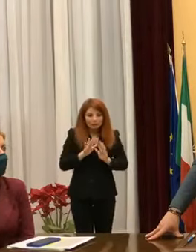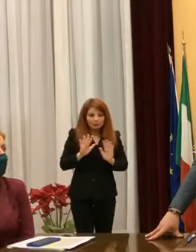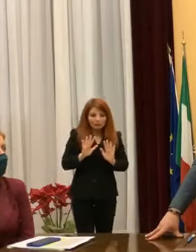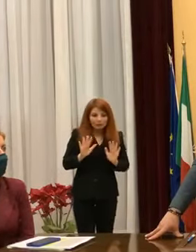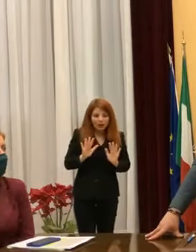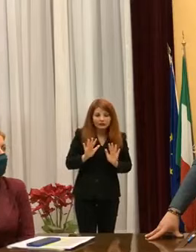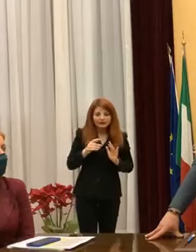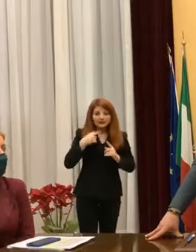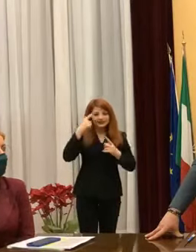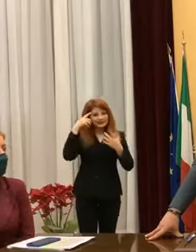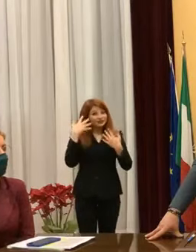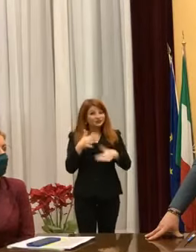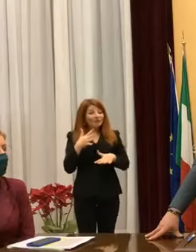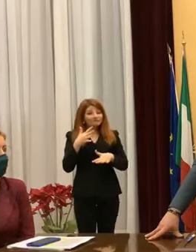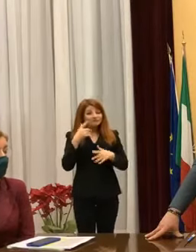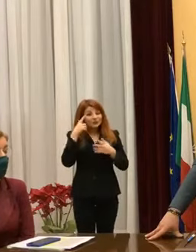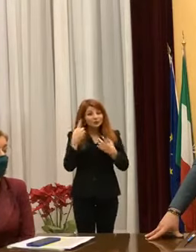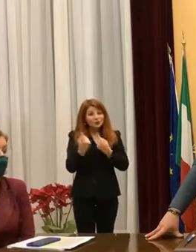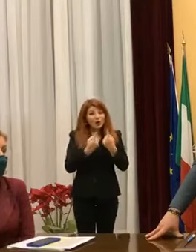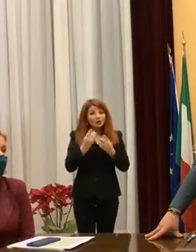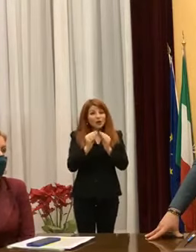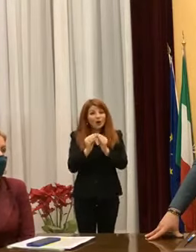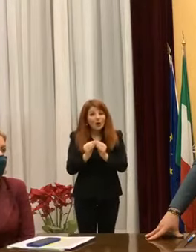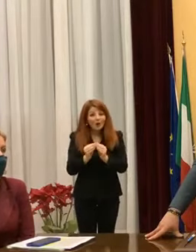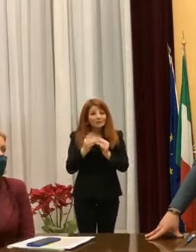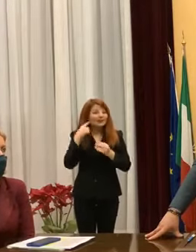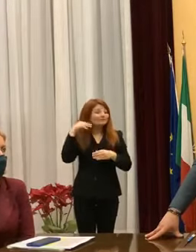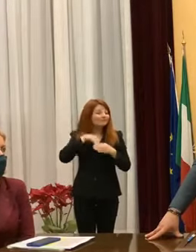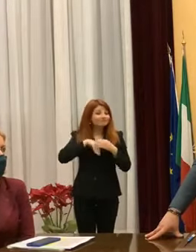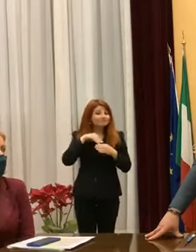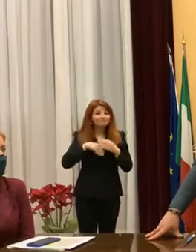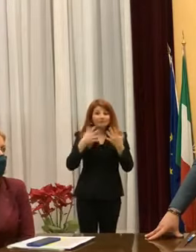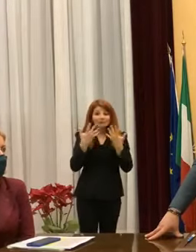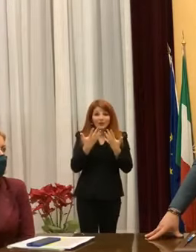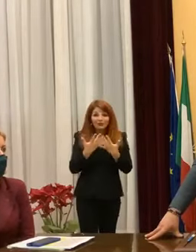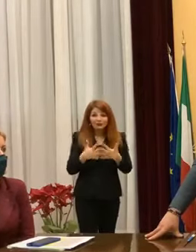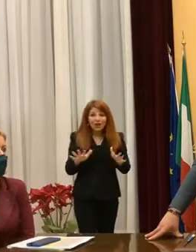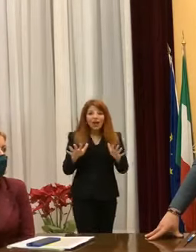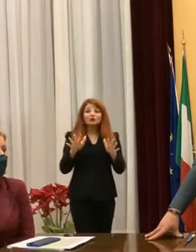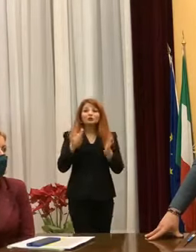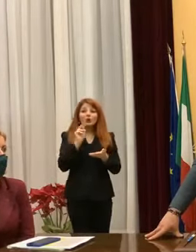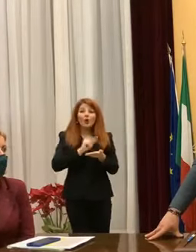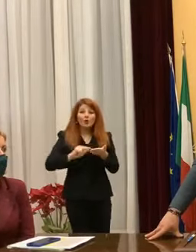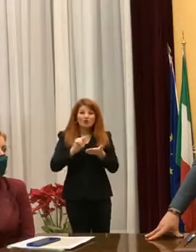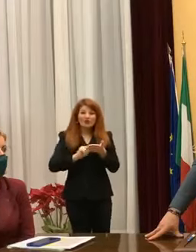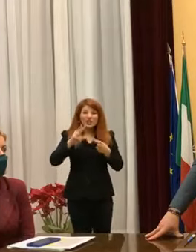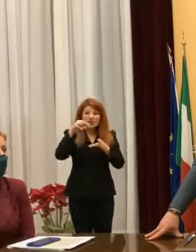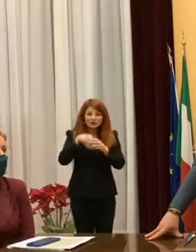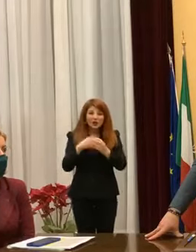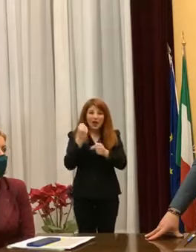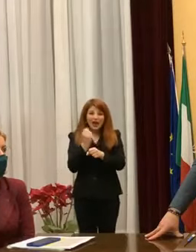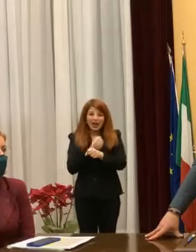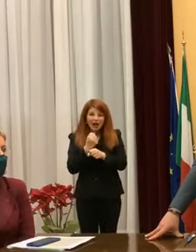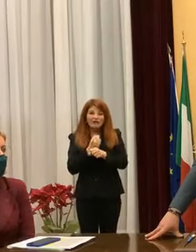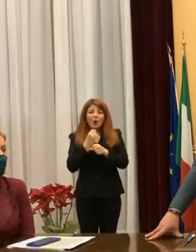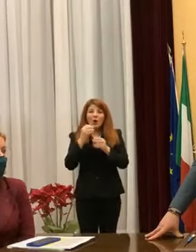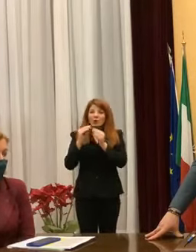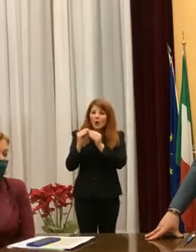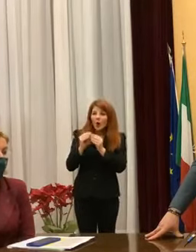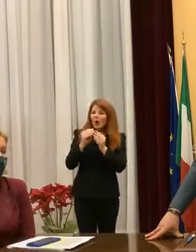tanti in questi giorni per la pubblicità istituzionale, per uffici e quant'altro. Tutto questo gli chiederemo